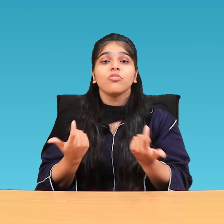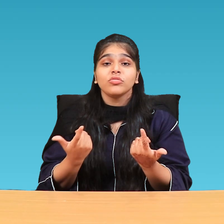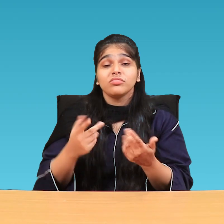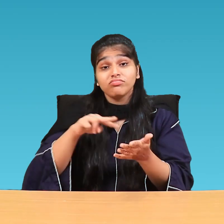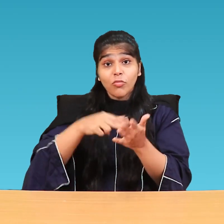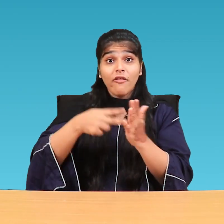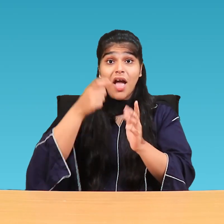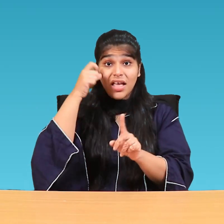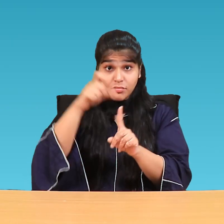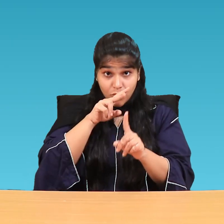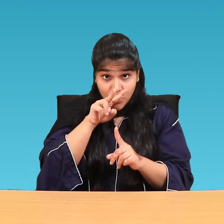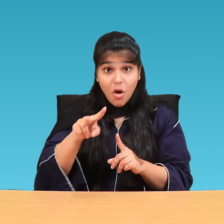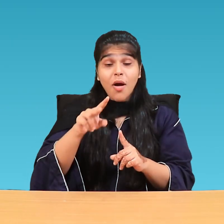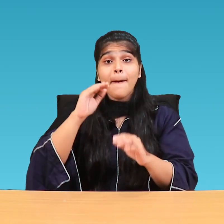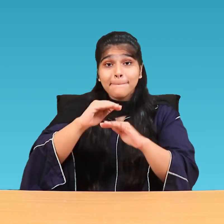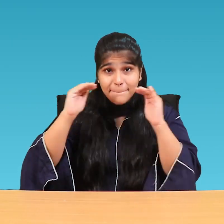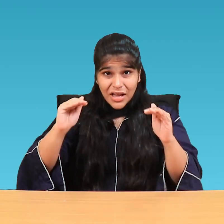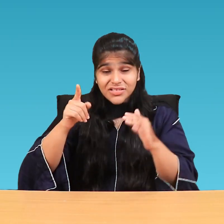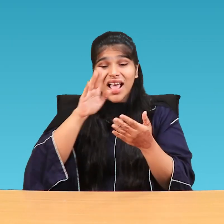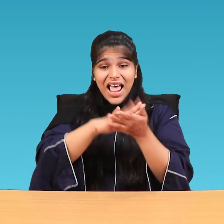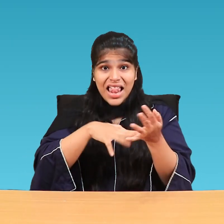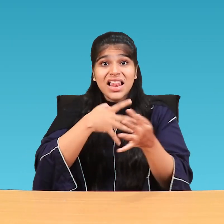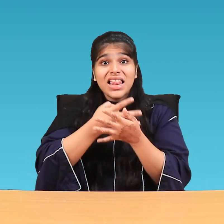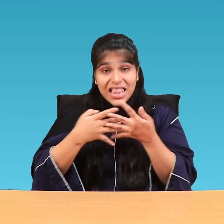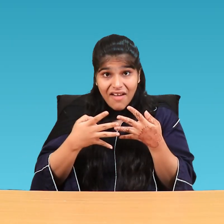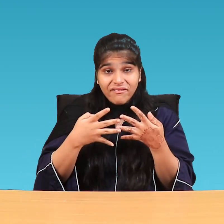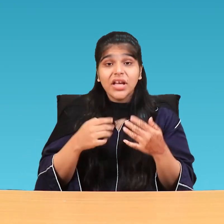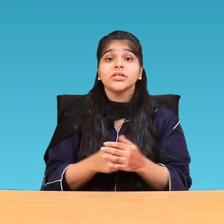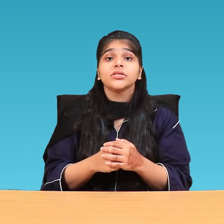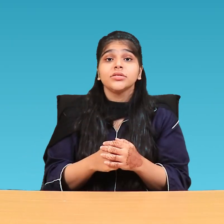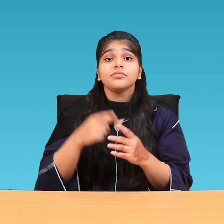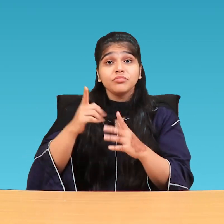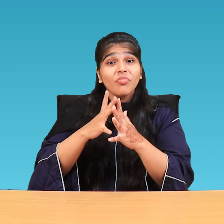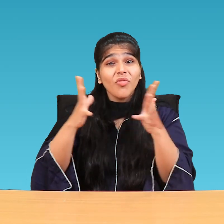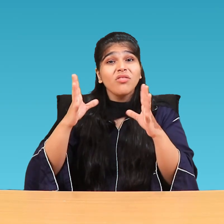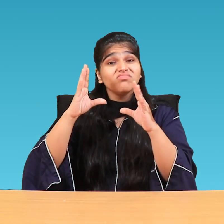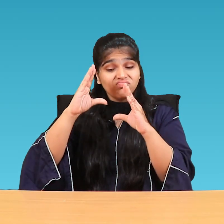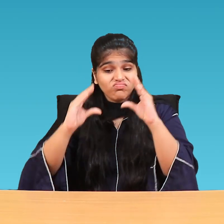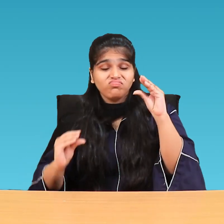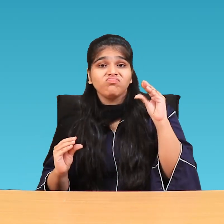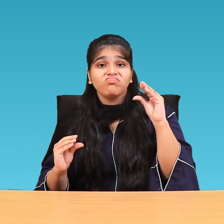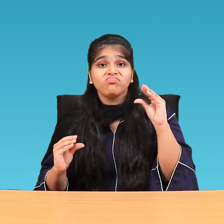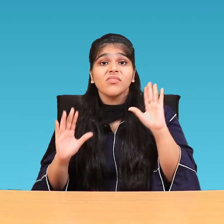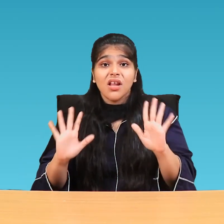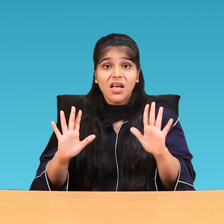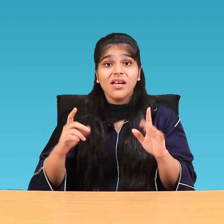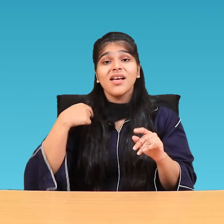कि हमारे बच्चों की जो लैंग्वेज स्किल्स हैं वो बहुत लैक करती हैं, तो अगर हमने ये